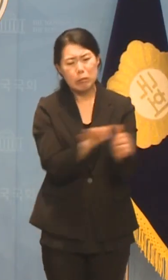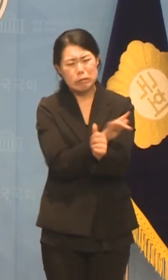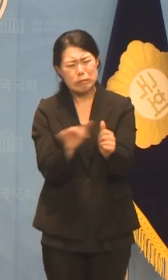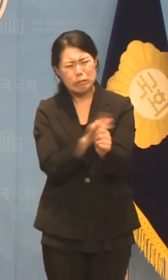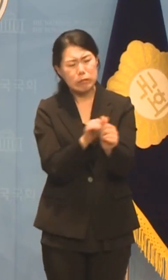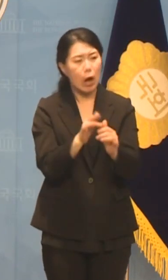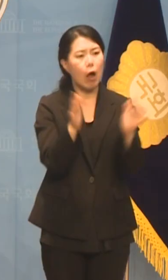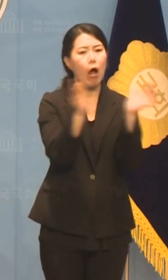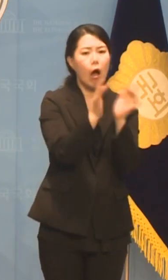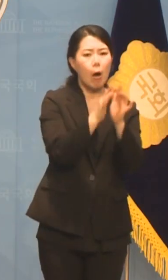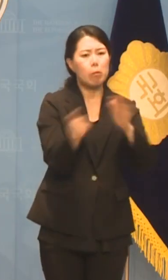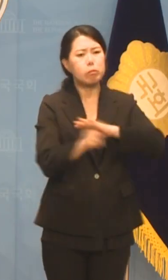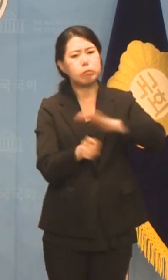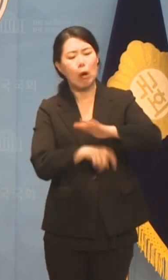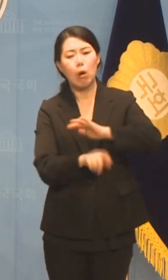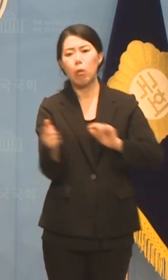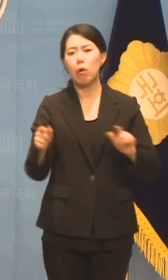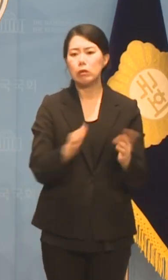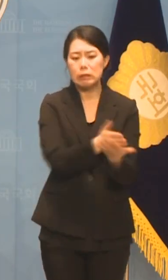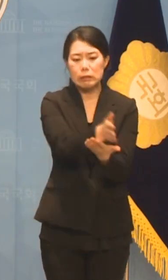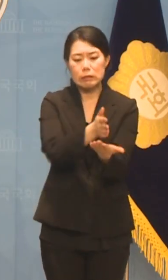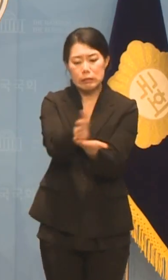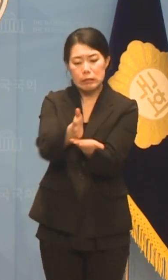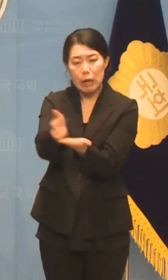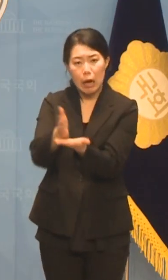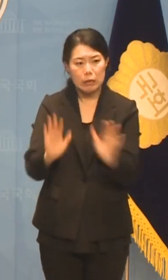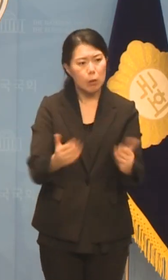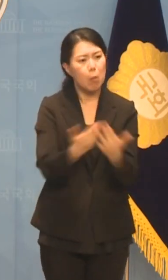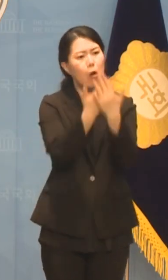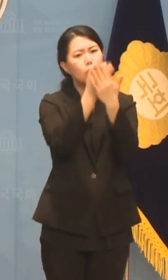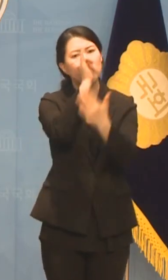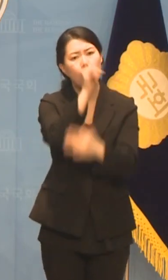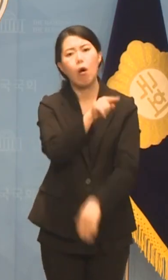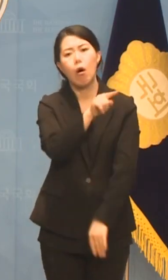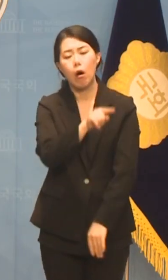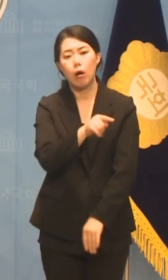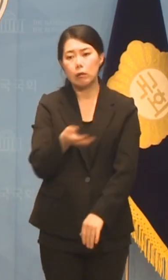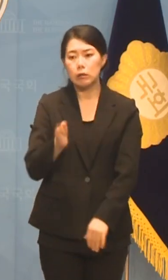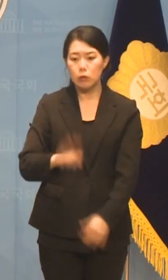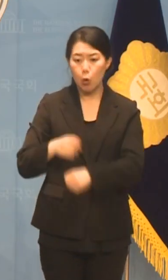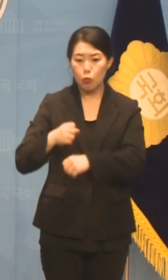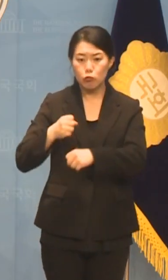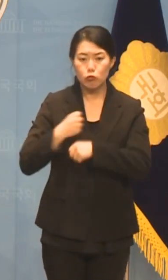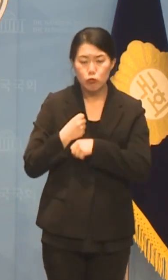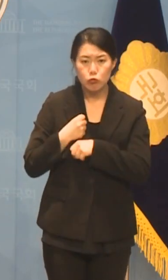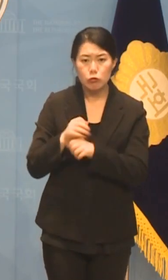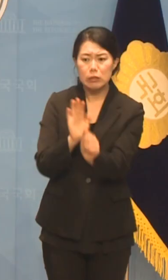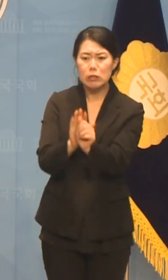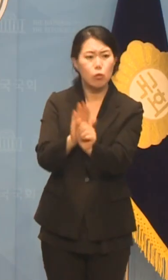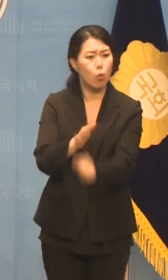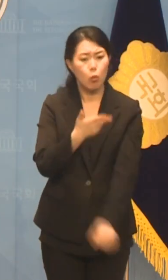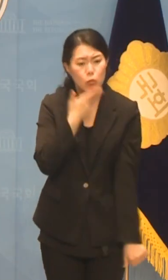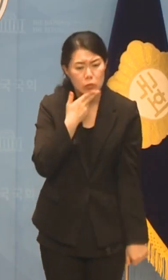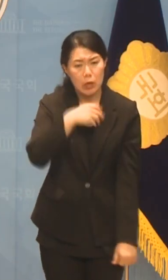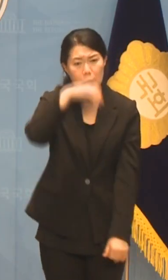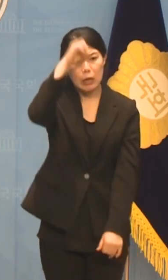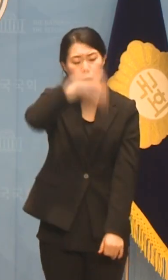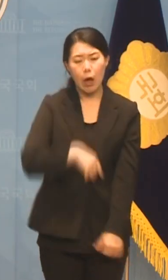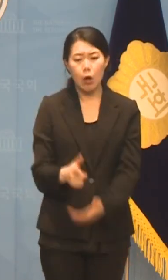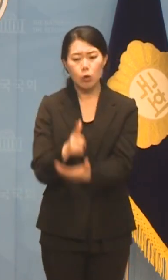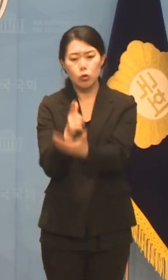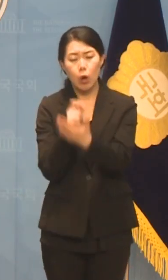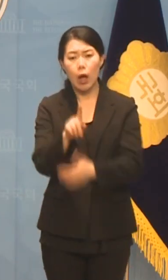도발은 전 영역으로 나날이 진화하고 있는데 분대 지원 확인은 고사하고 소총